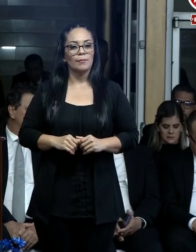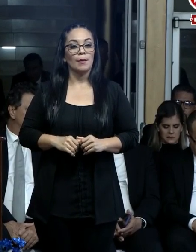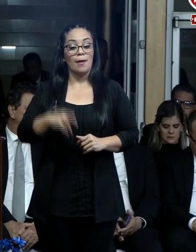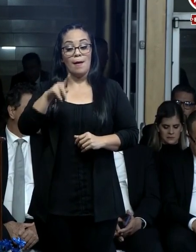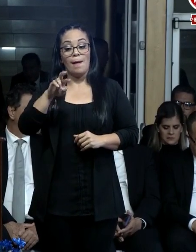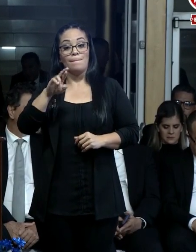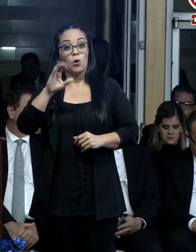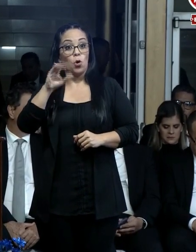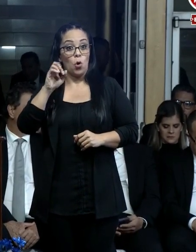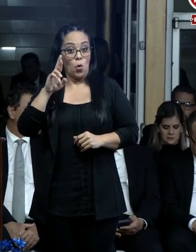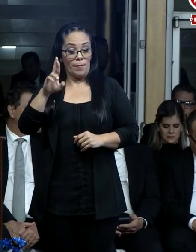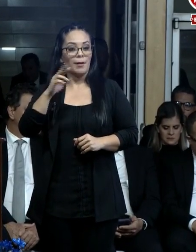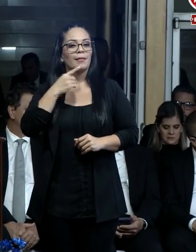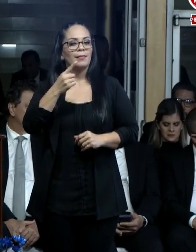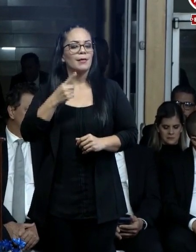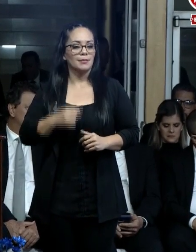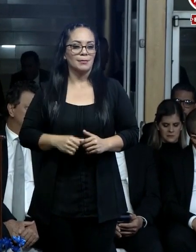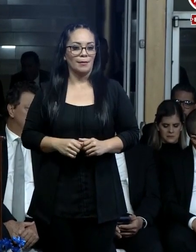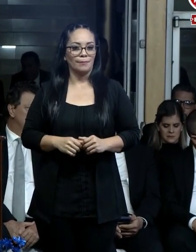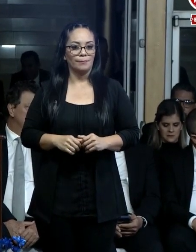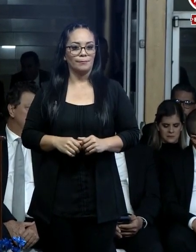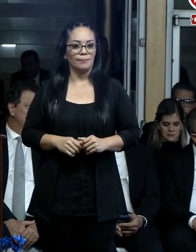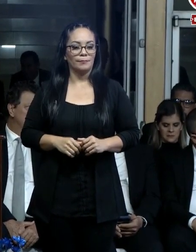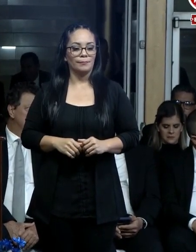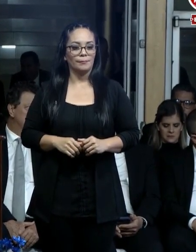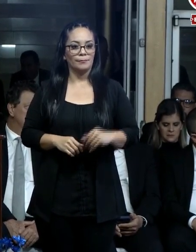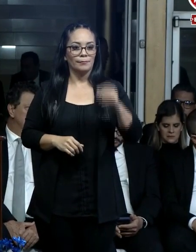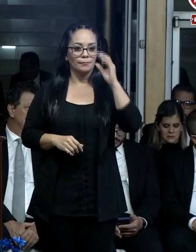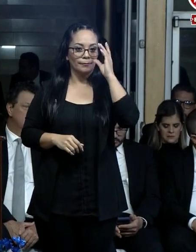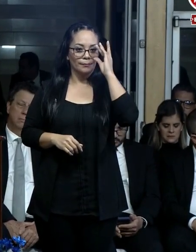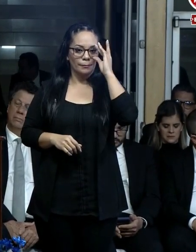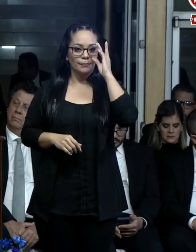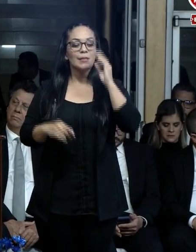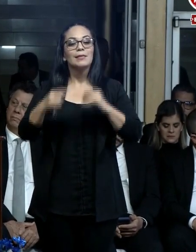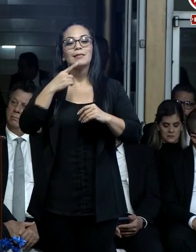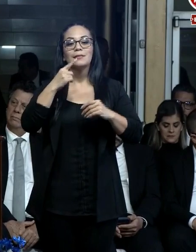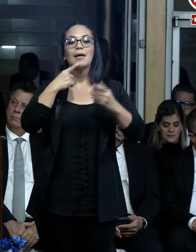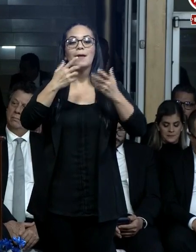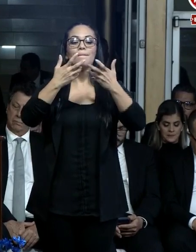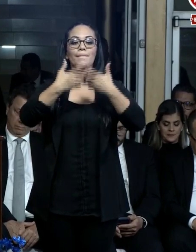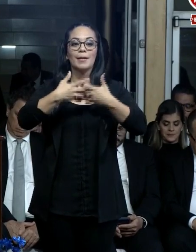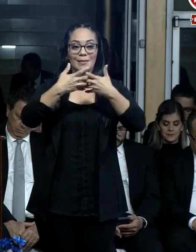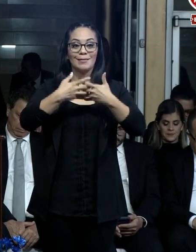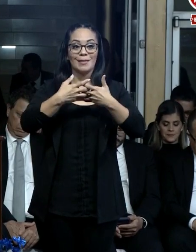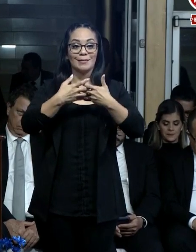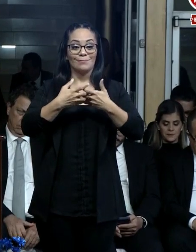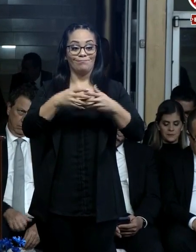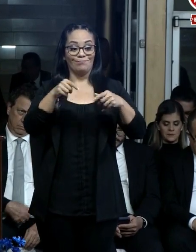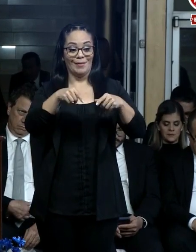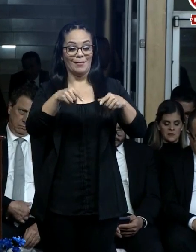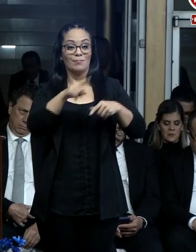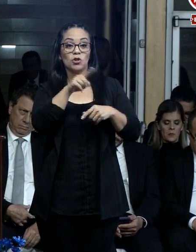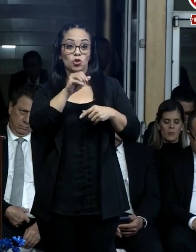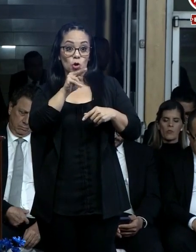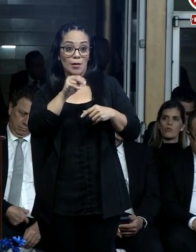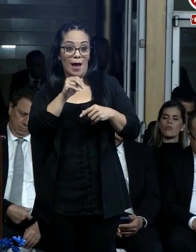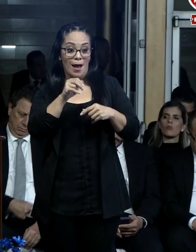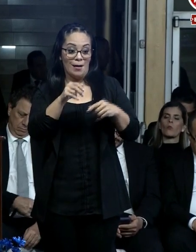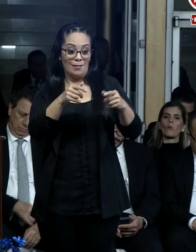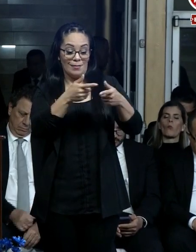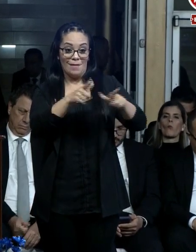Procomer nos dice que las empresas de zona franca en la